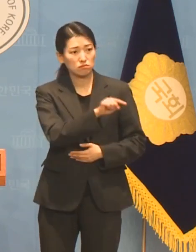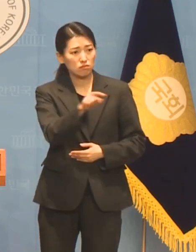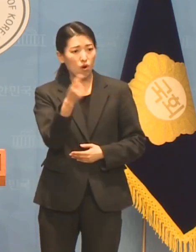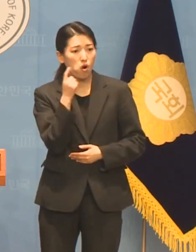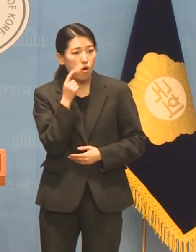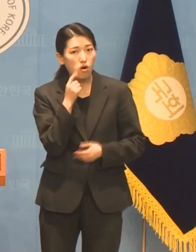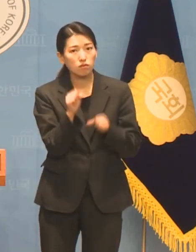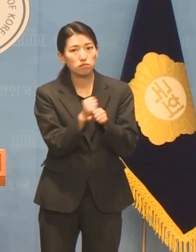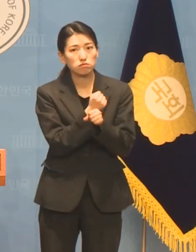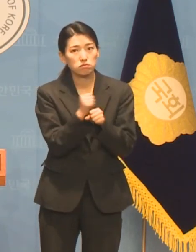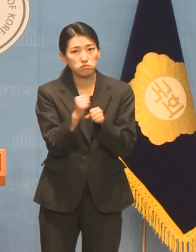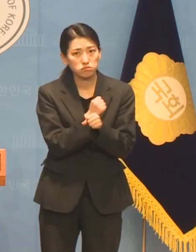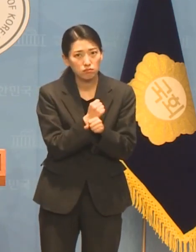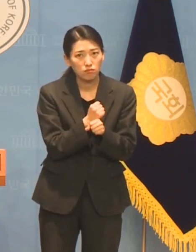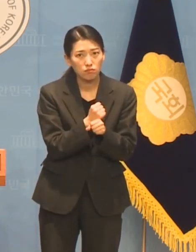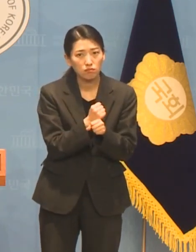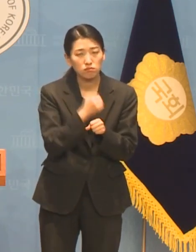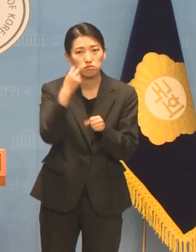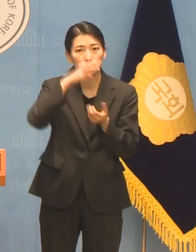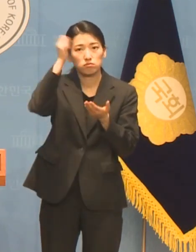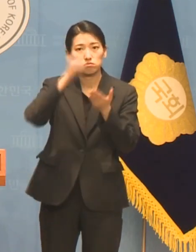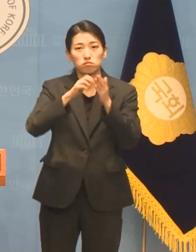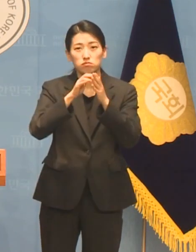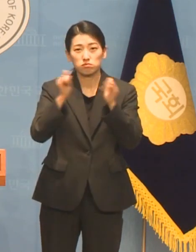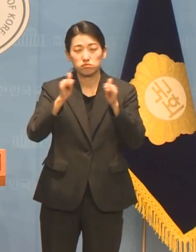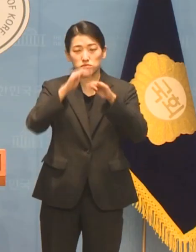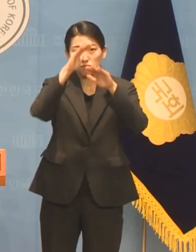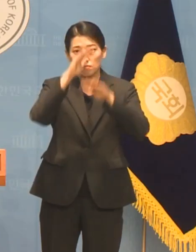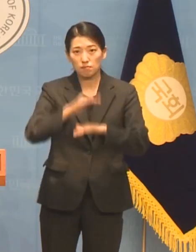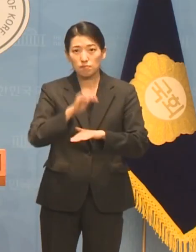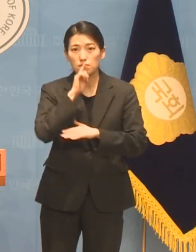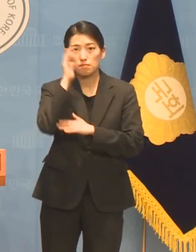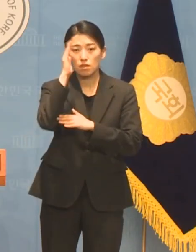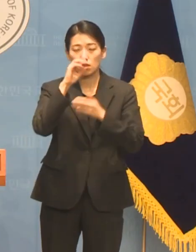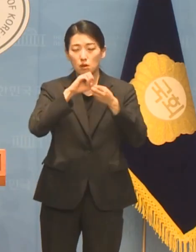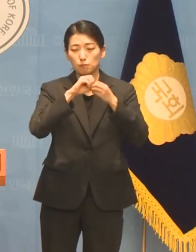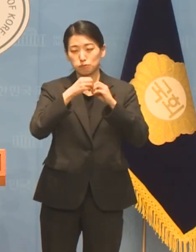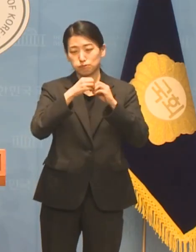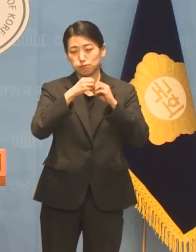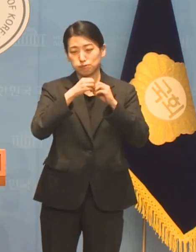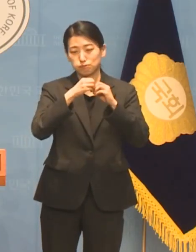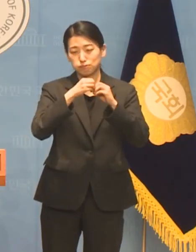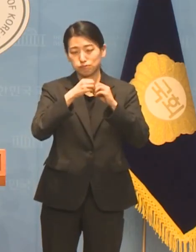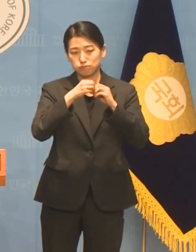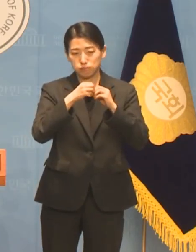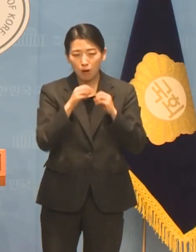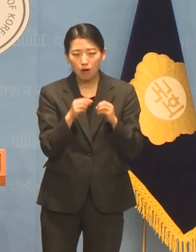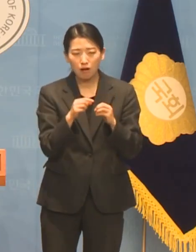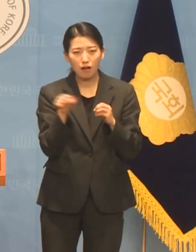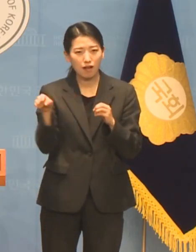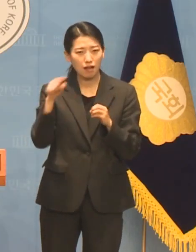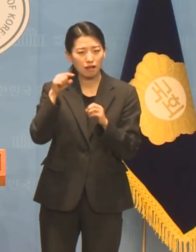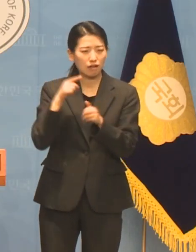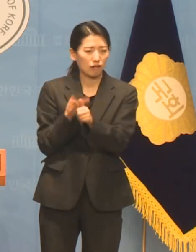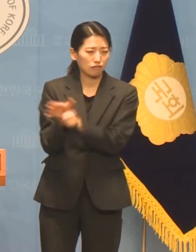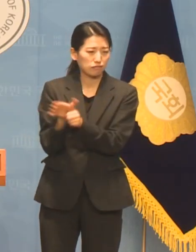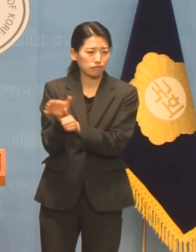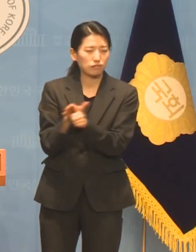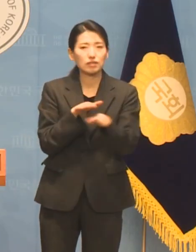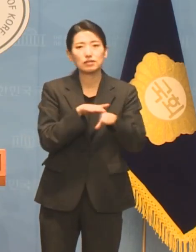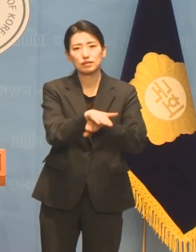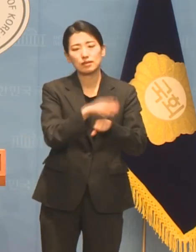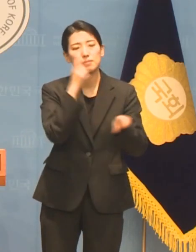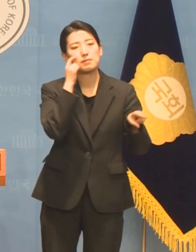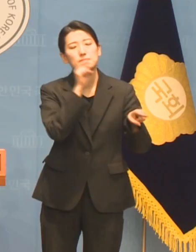하거나 판결문을 조작하여 탄핵 부정 여론을 조성하는 등의 정황이 제보되었습니다. 일부